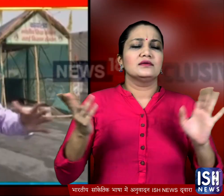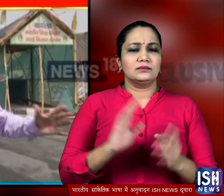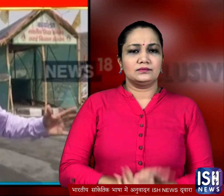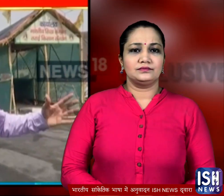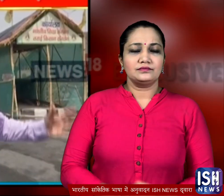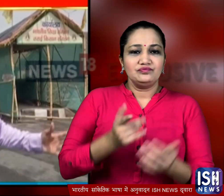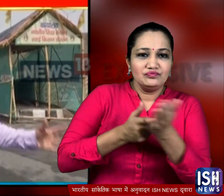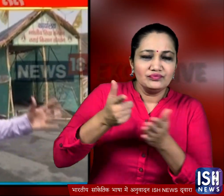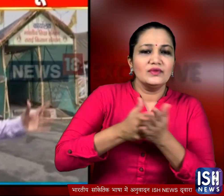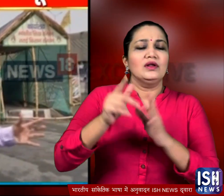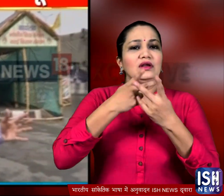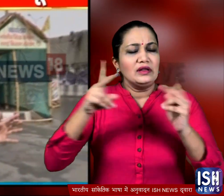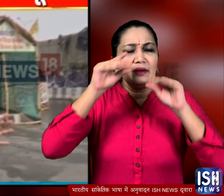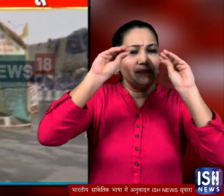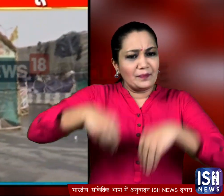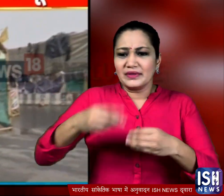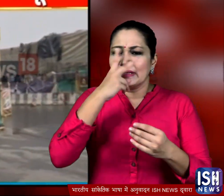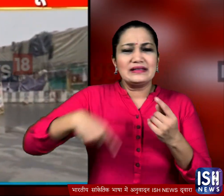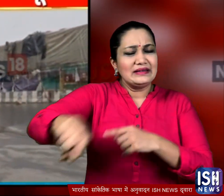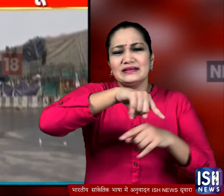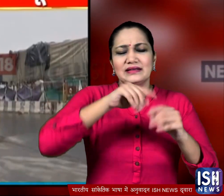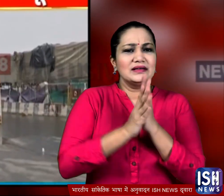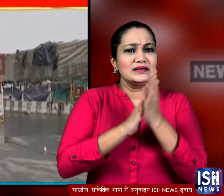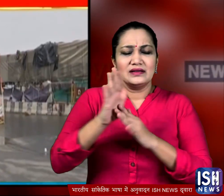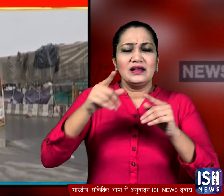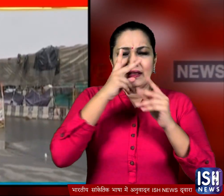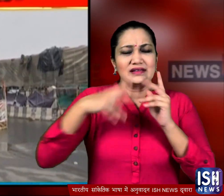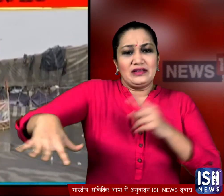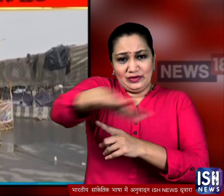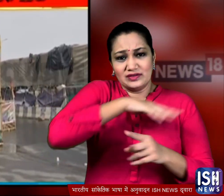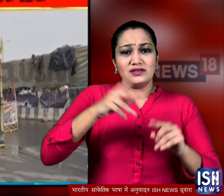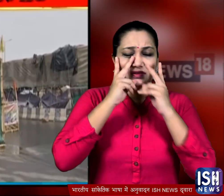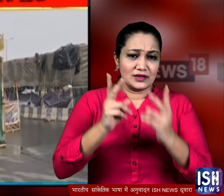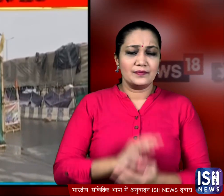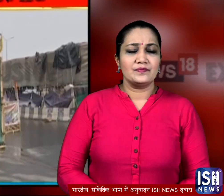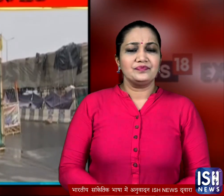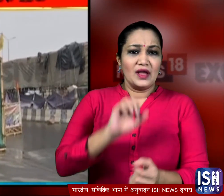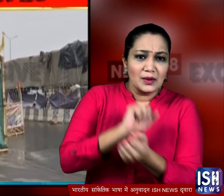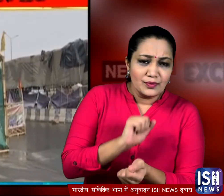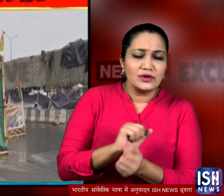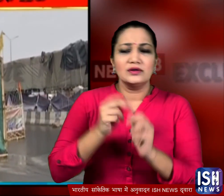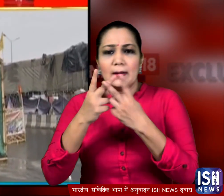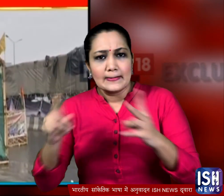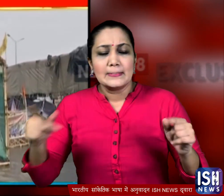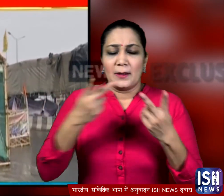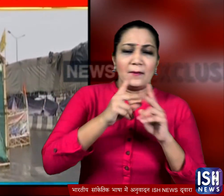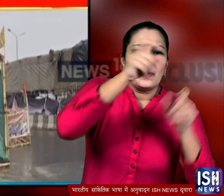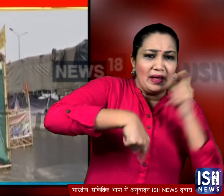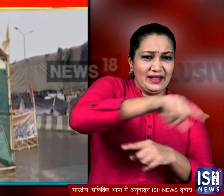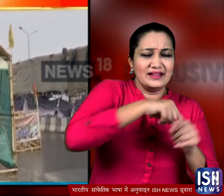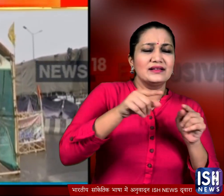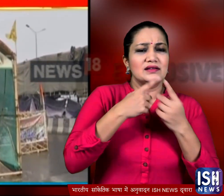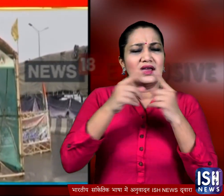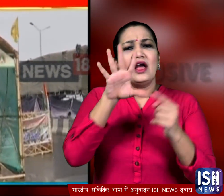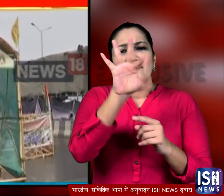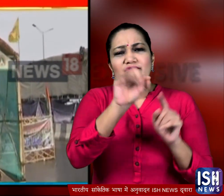हैं। किसानों की गैर मौजूदगी यहाँ पर है। अगर यहाँ के हालात की बात करें तो जिस तरह से पुलिस सूत्र और यहाँ पे लोग बता रहे हैं कि तकरीबन